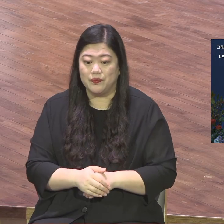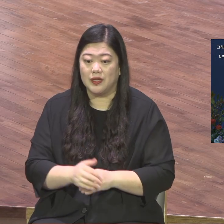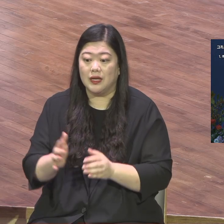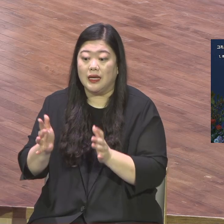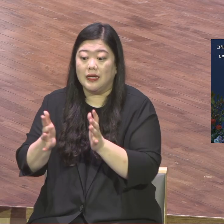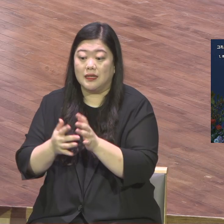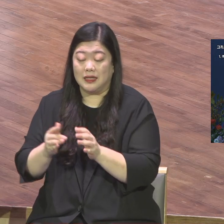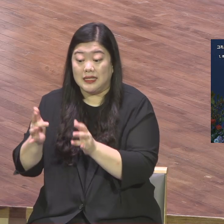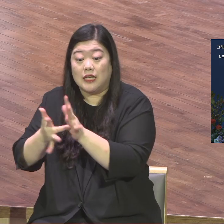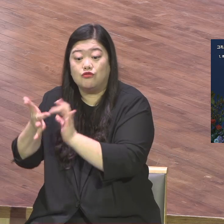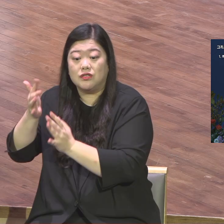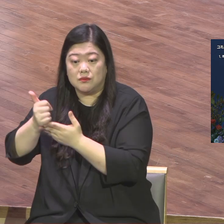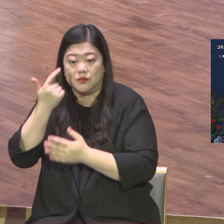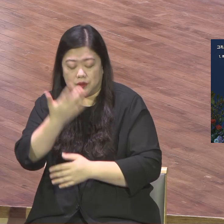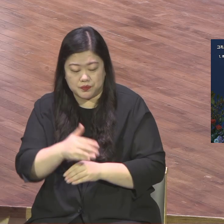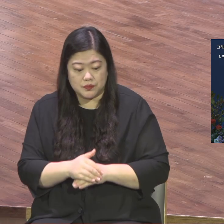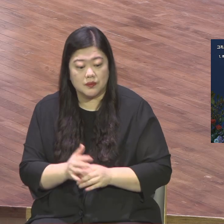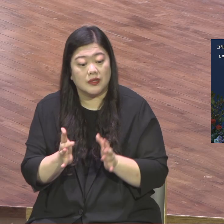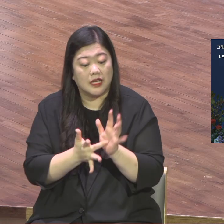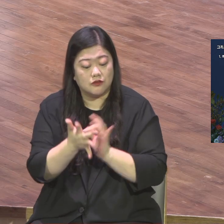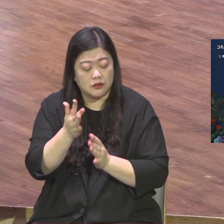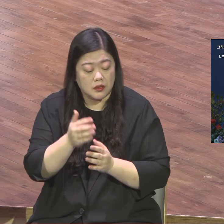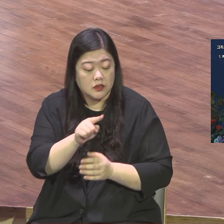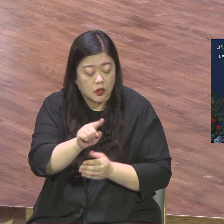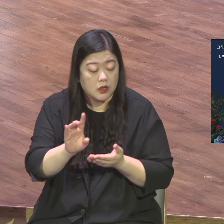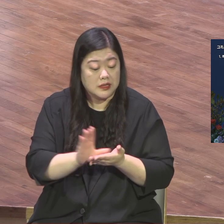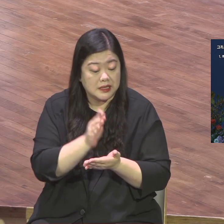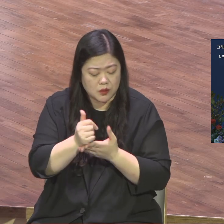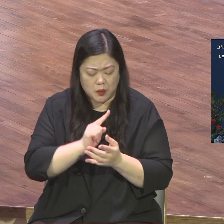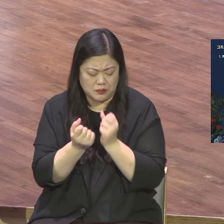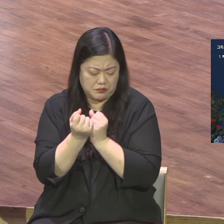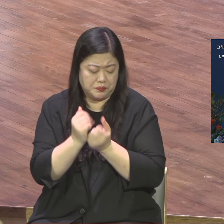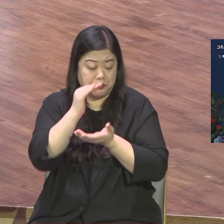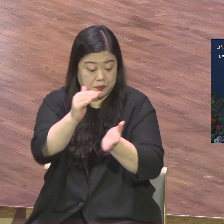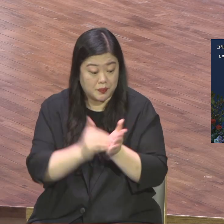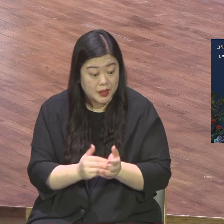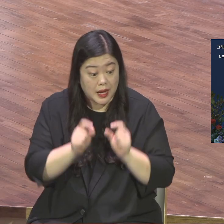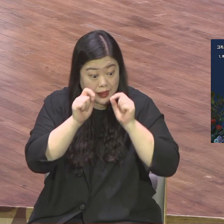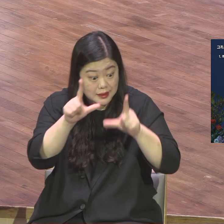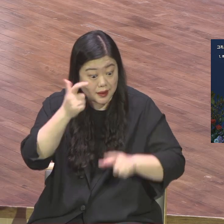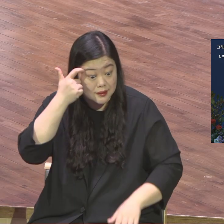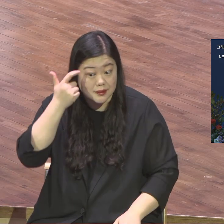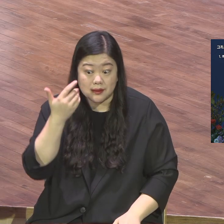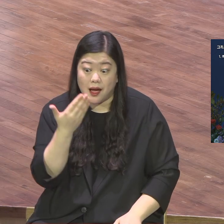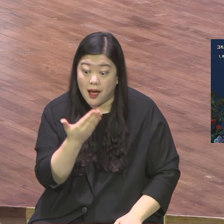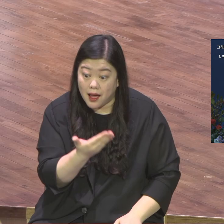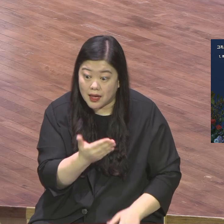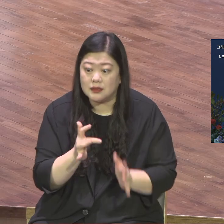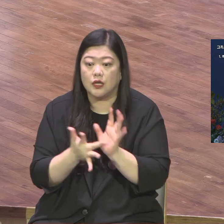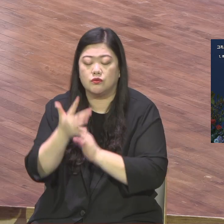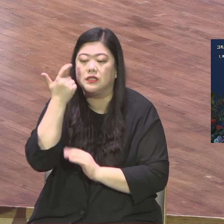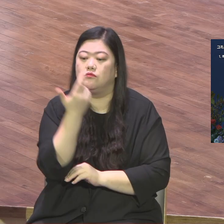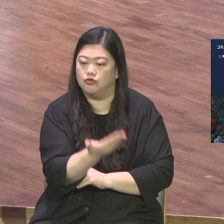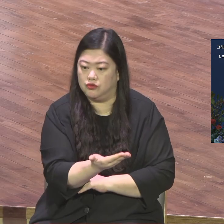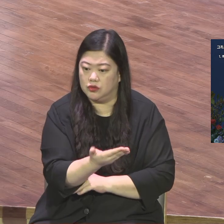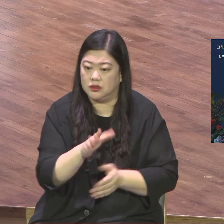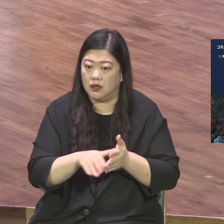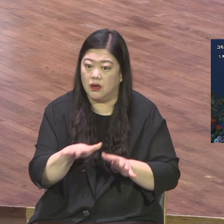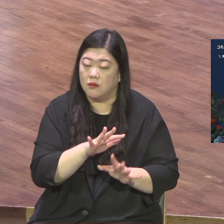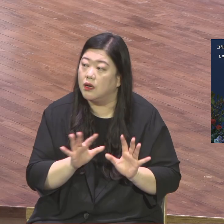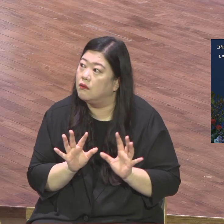질문입니다. 제자들 보고 메시지하고 나서 깨닫느냐? 이 최고네거든. 이 못 깨닫는 것 참 보통